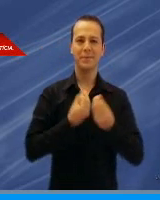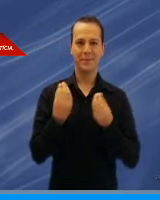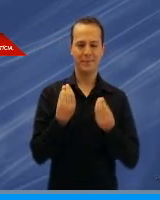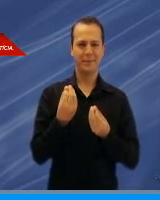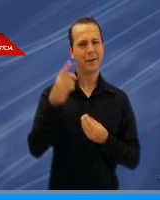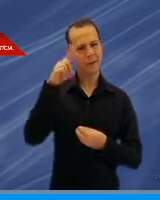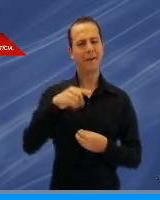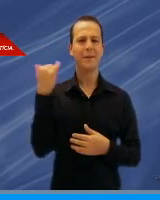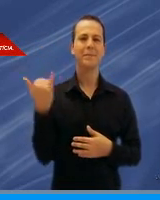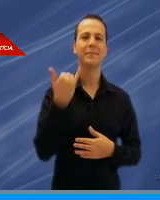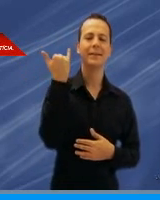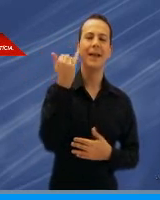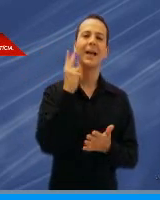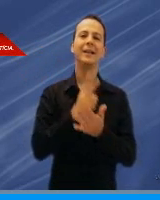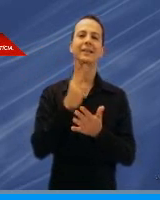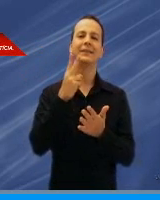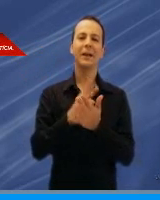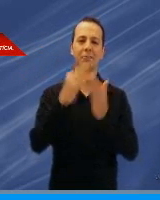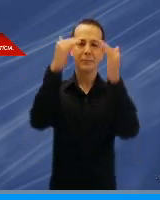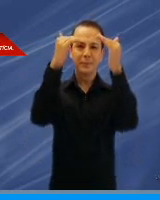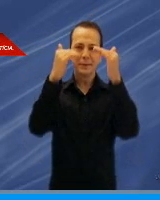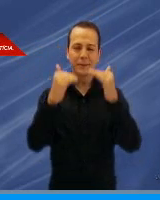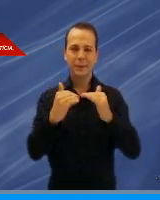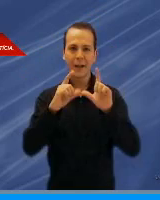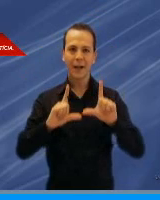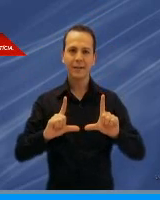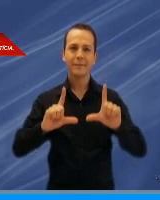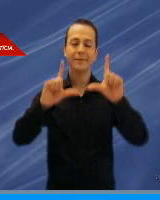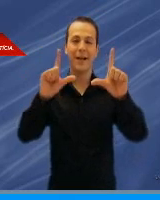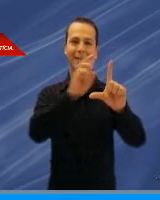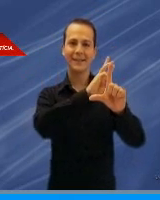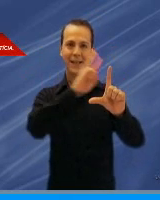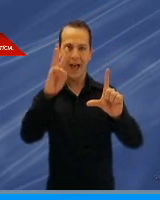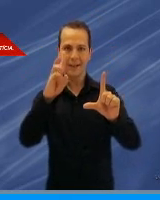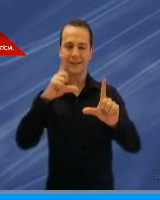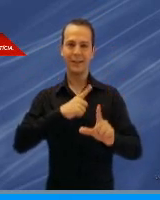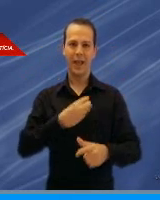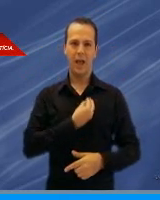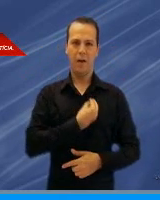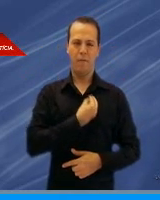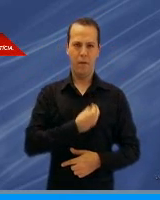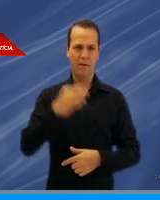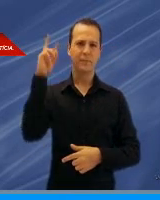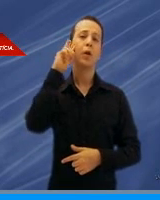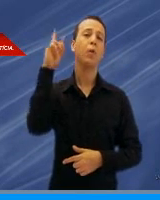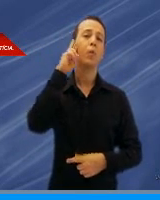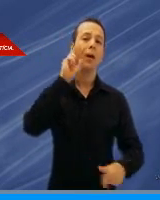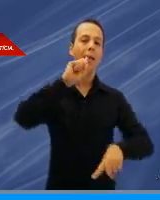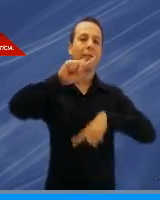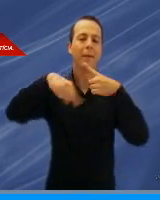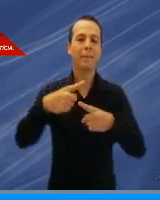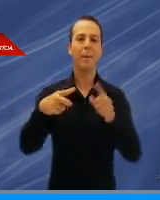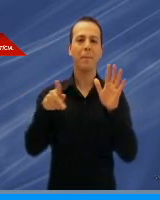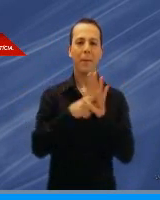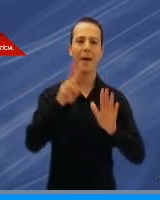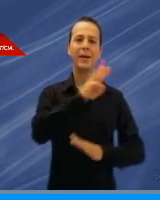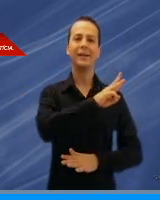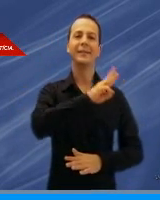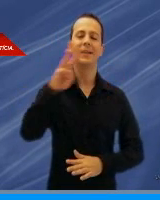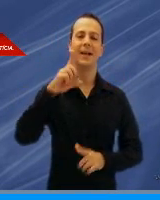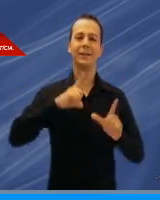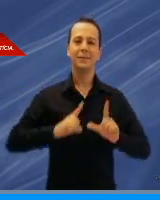Então, todas as sextas-feiras, ou seja, a gente está aqui ao vivo às segundas-feiras, na